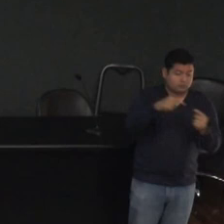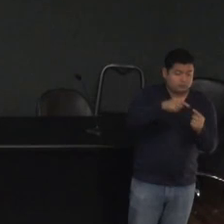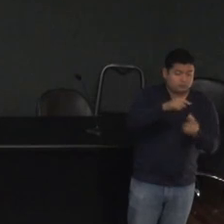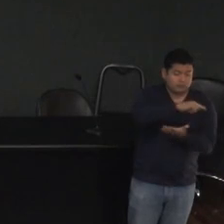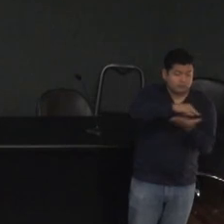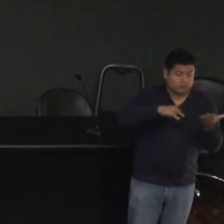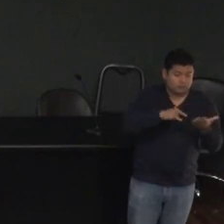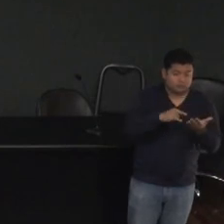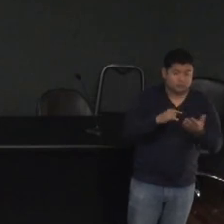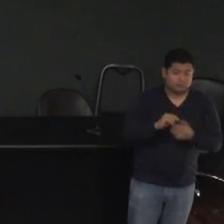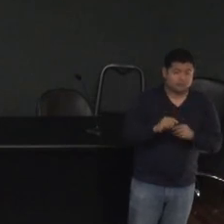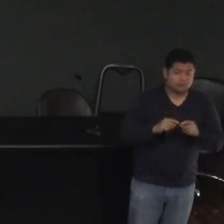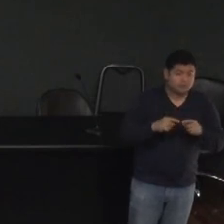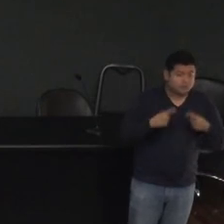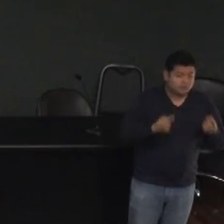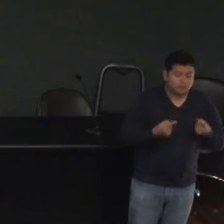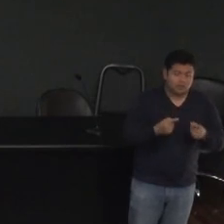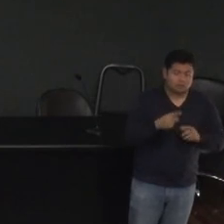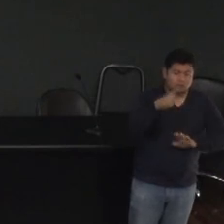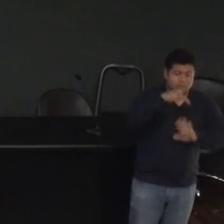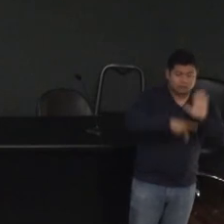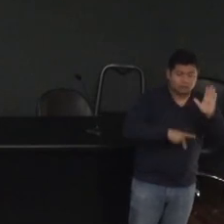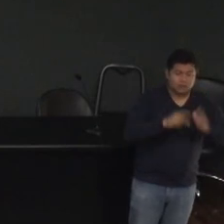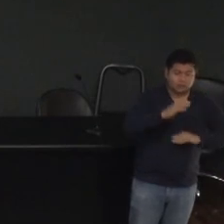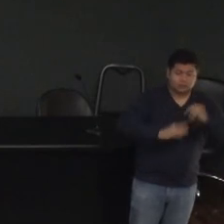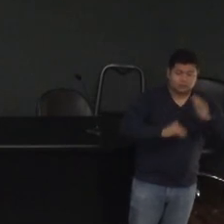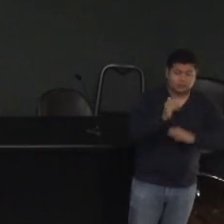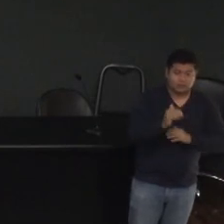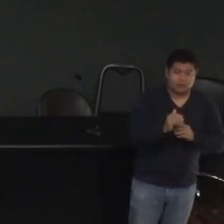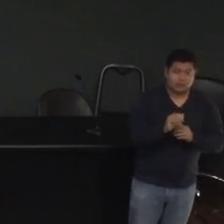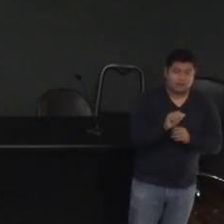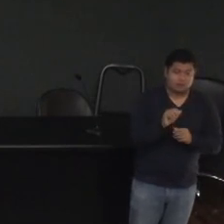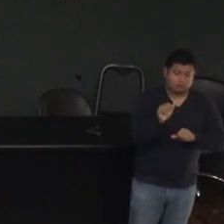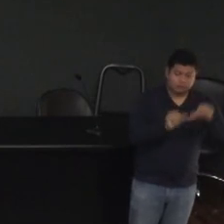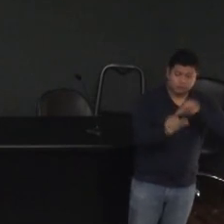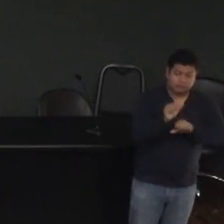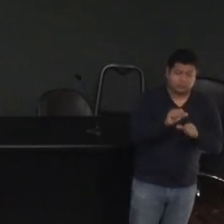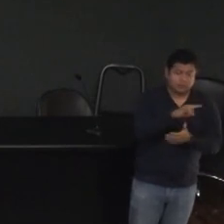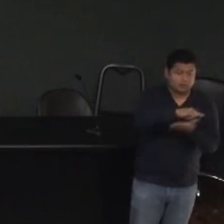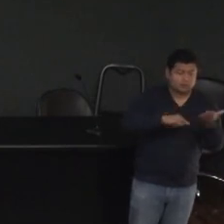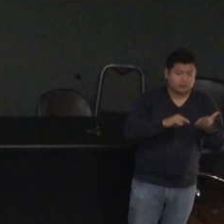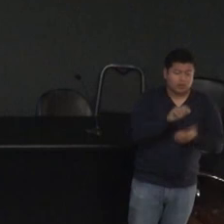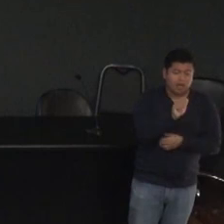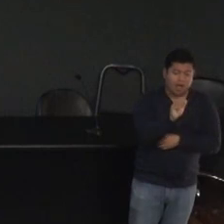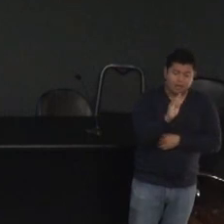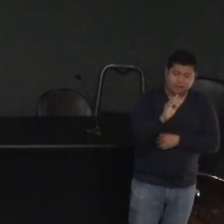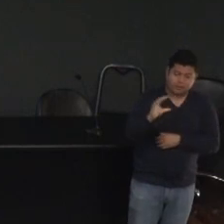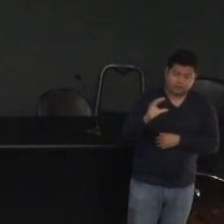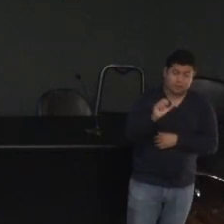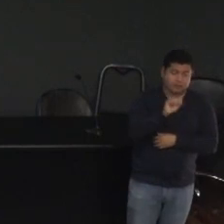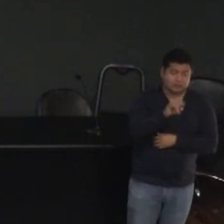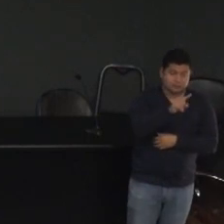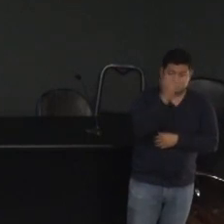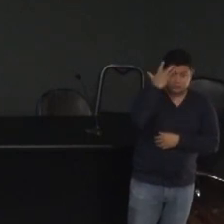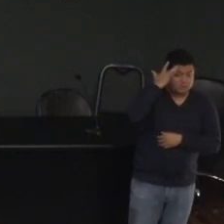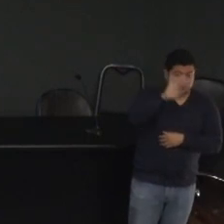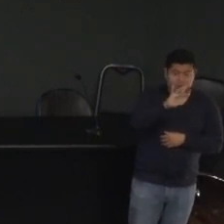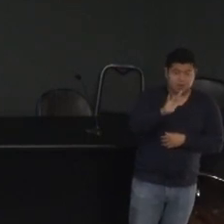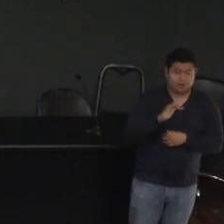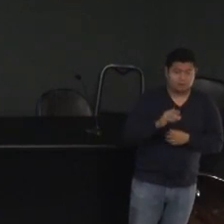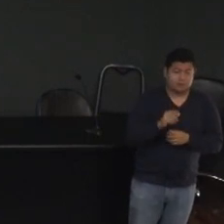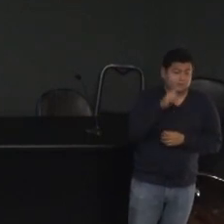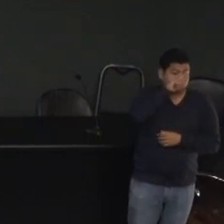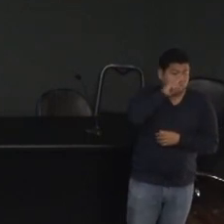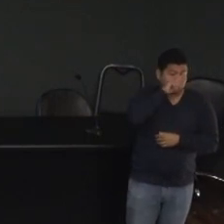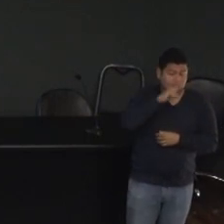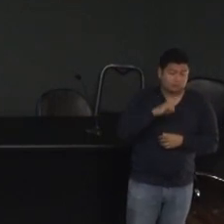o plano de ação vai ser aditamento contratual para a b e c Se você não souber o risco que tem de tratamento naquele contrato você não consegue